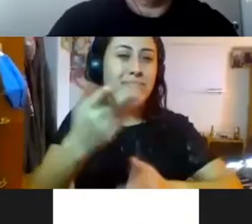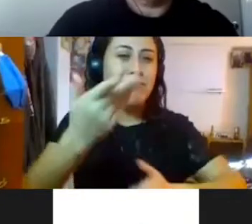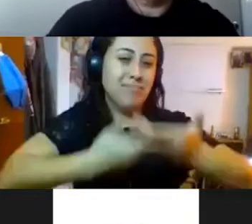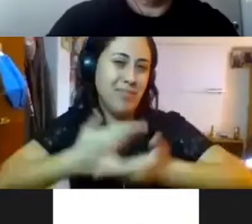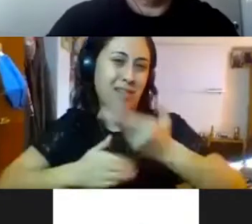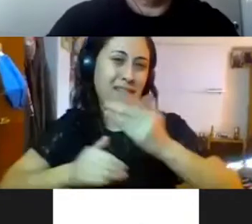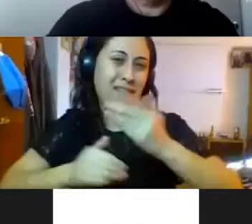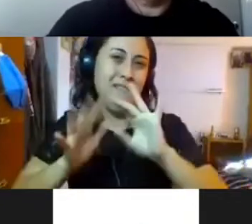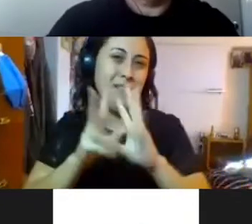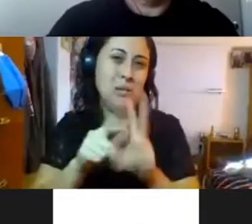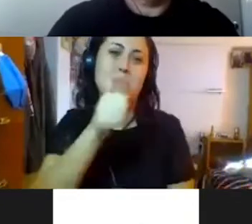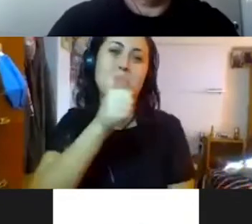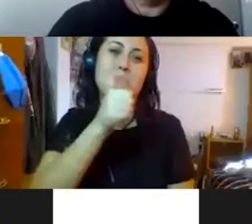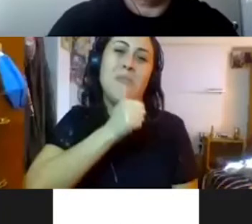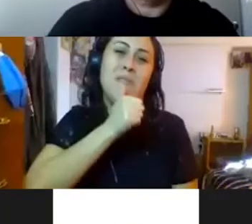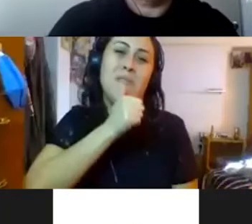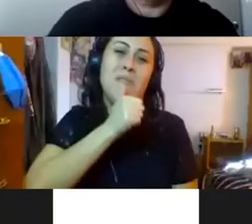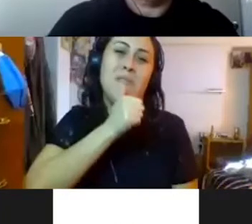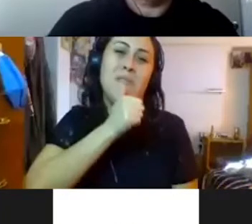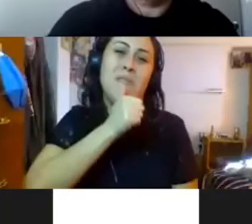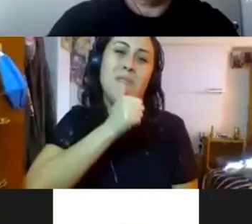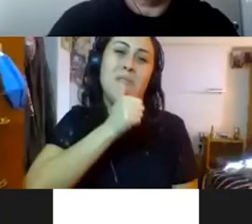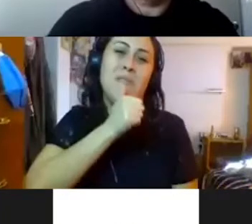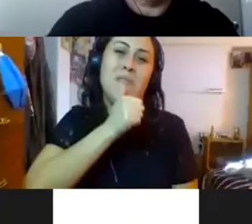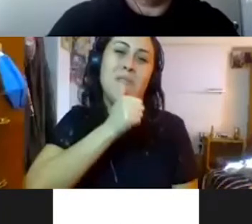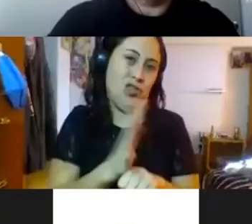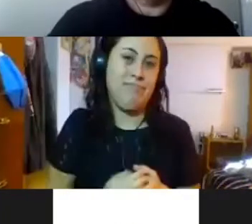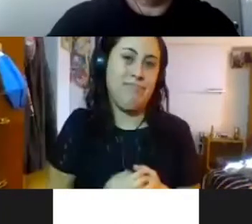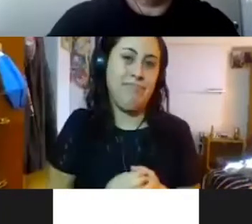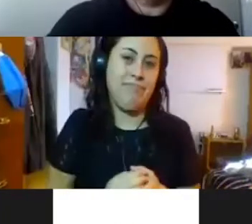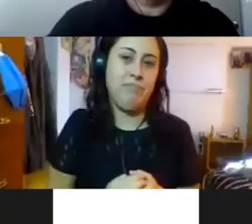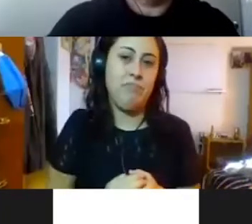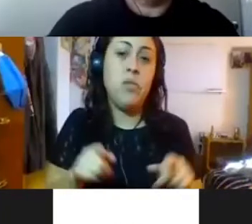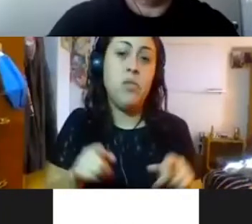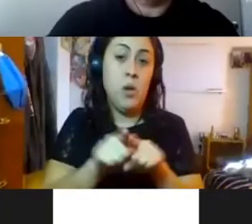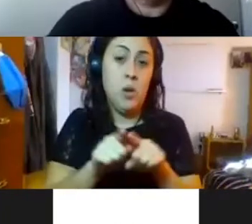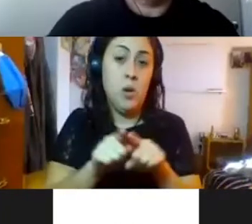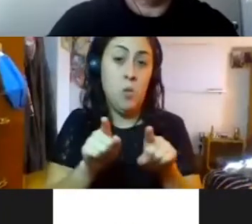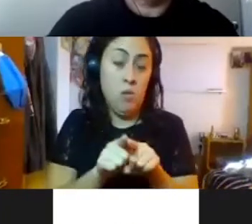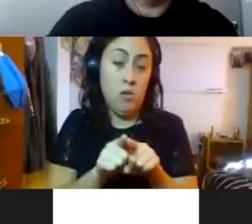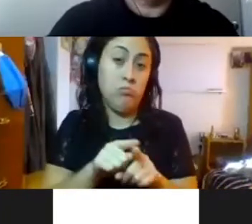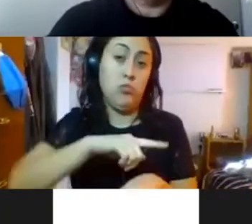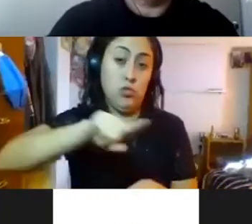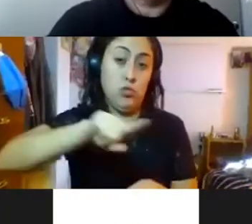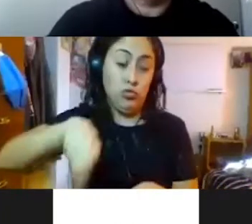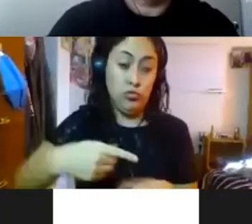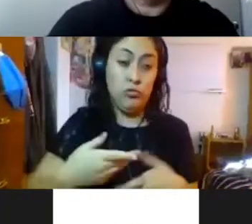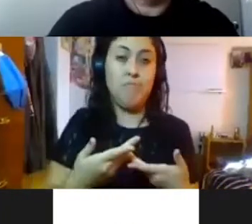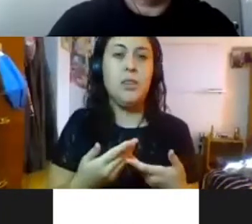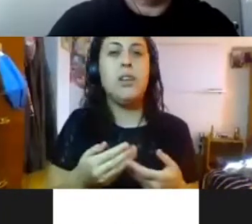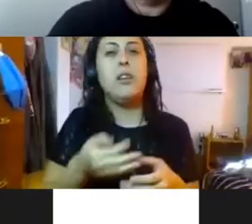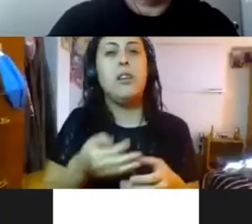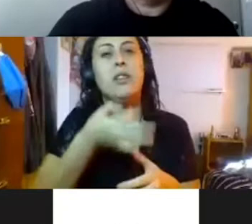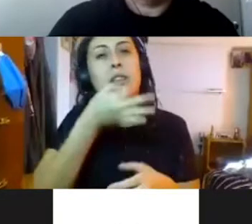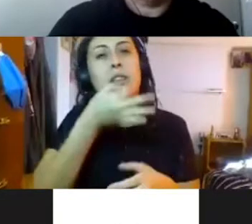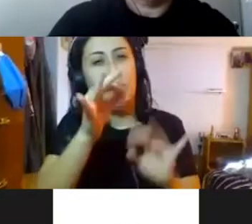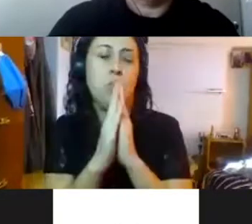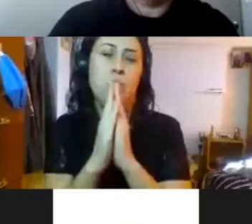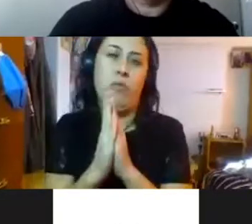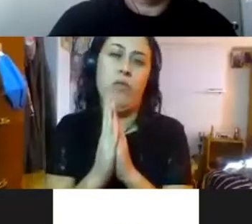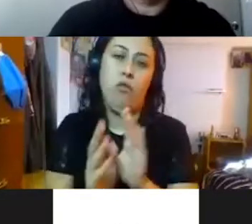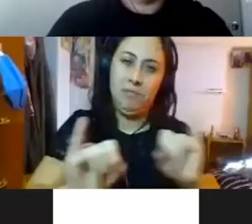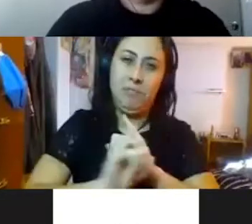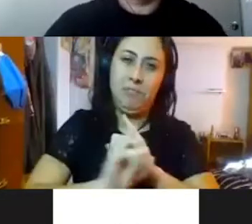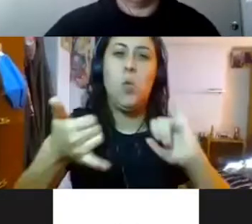este contexto, pues las indicaciones han sido que si bien se entregue información a las familias por vía WhatsApp y